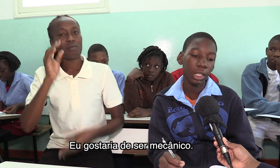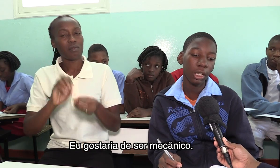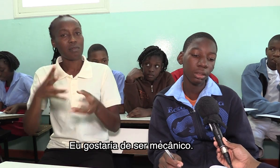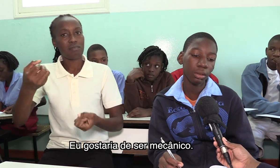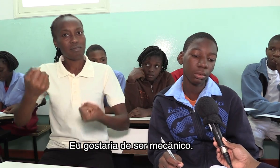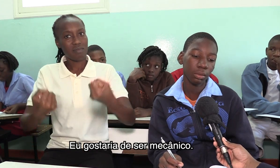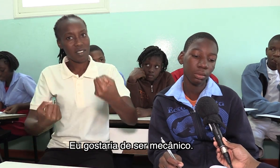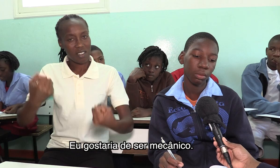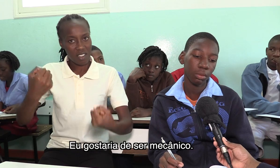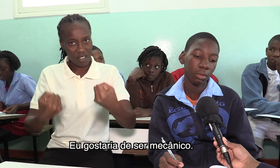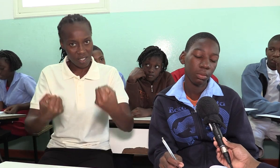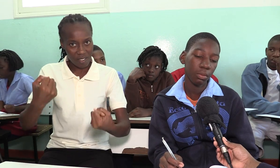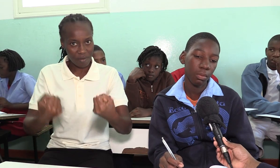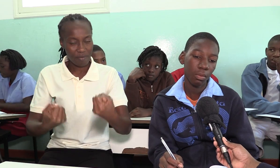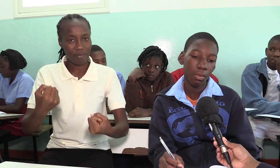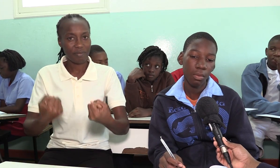Medicânico.